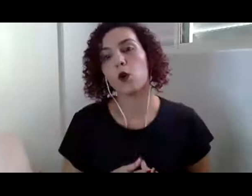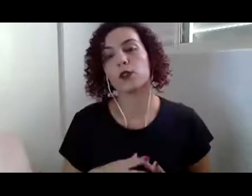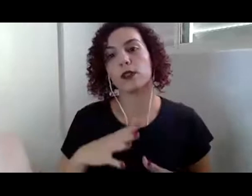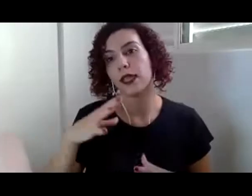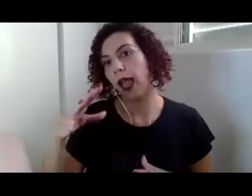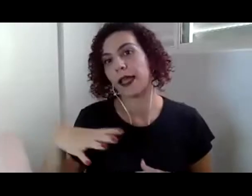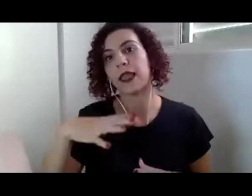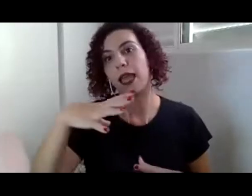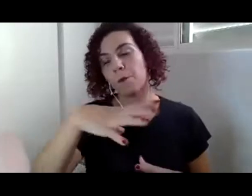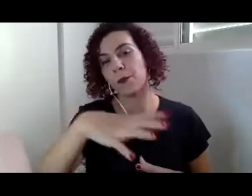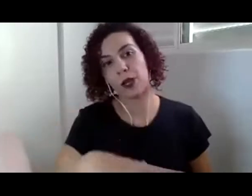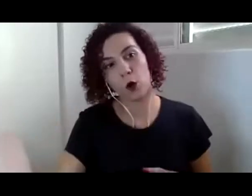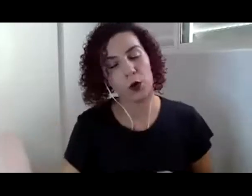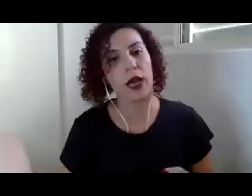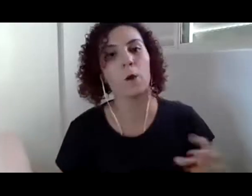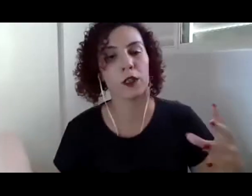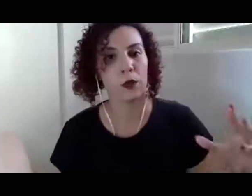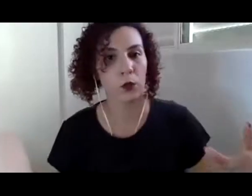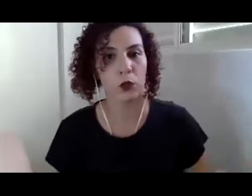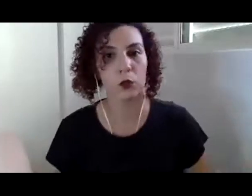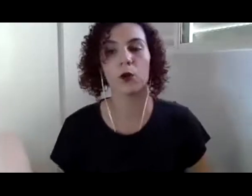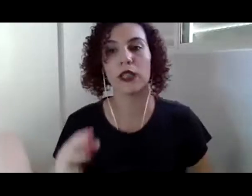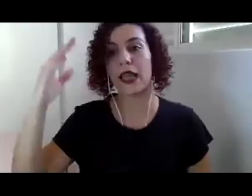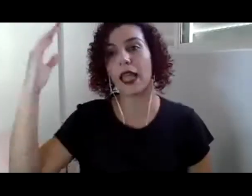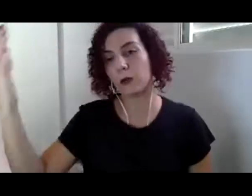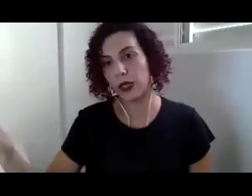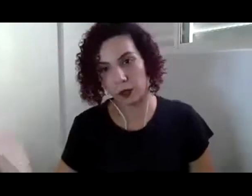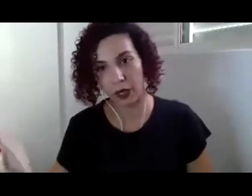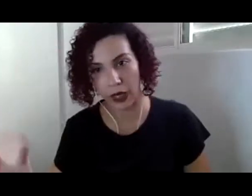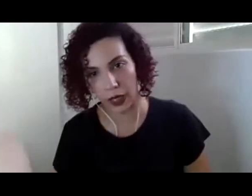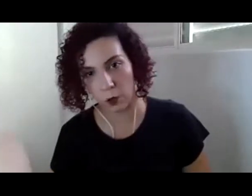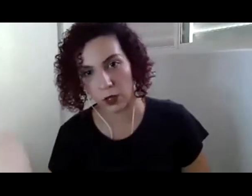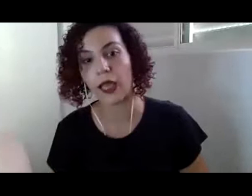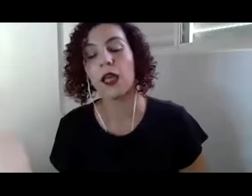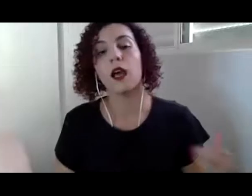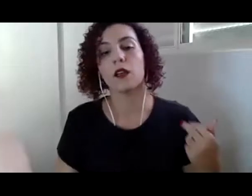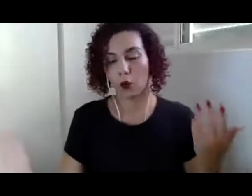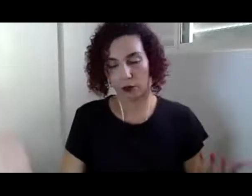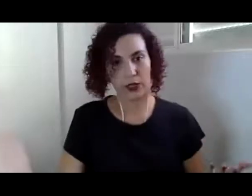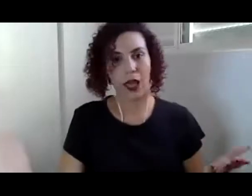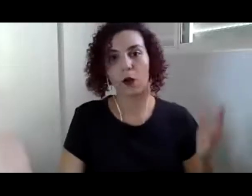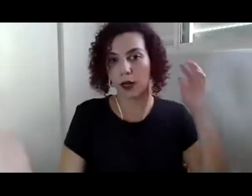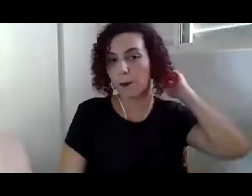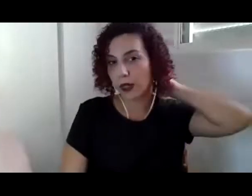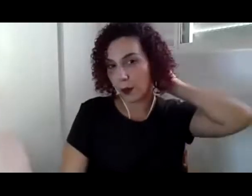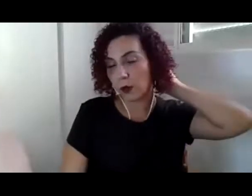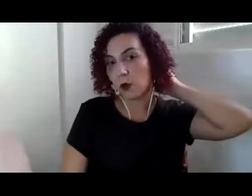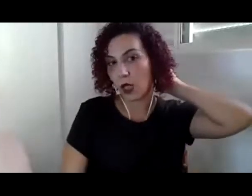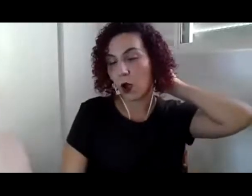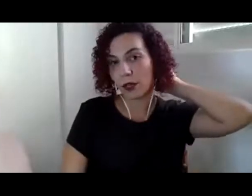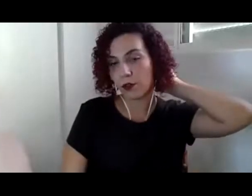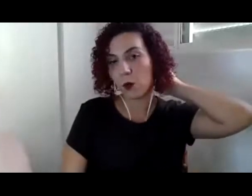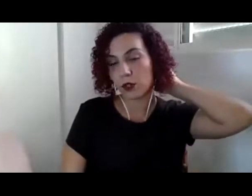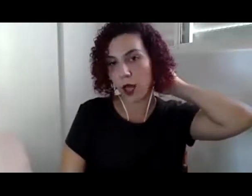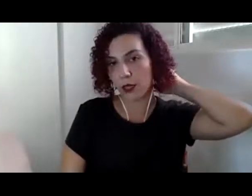o curso, aí tem a primeira comunhão para as pessoas surdas, tem a missa bilíngue, né? Te confesso que agora na pandemia eu não